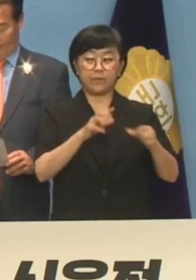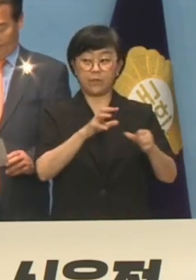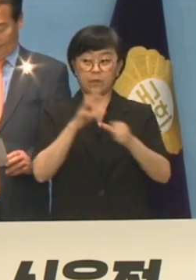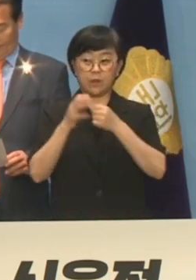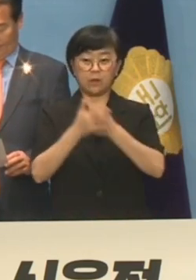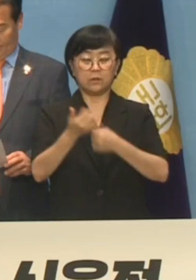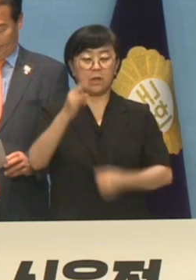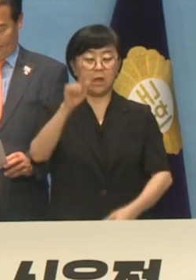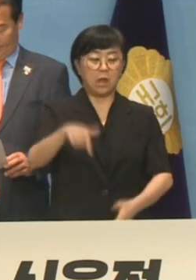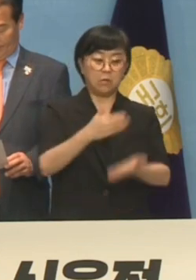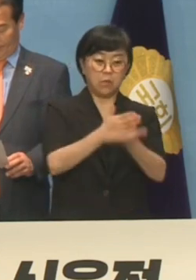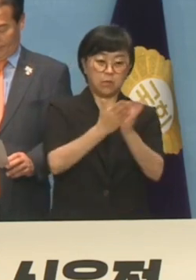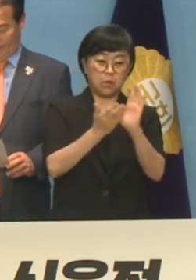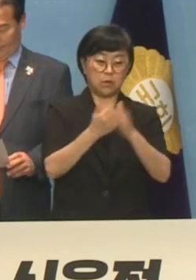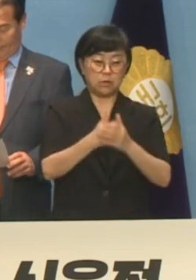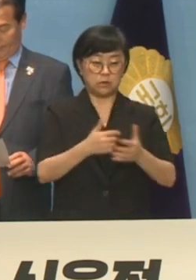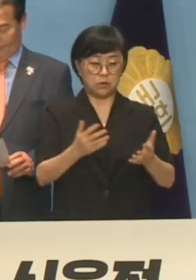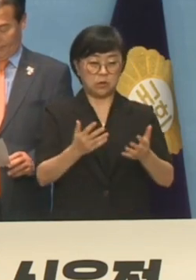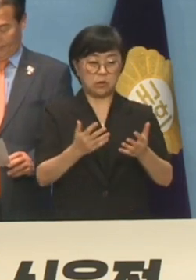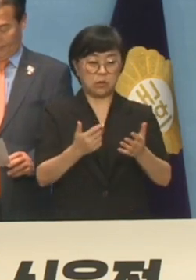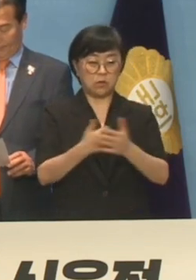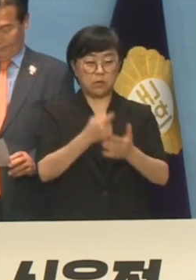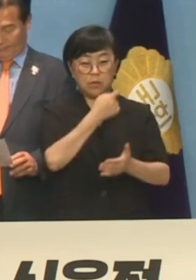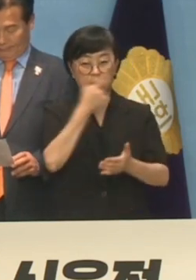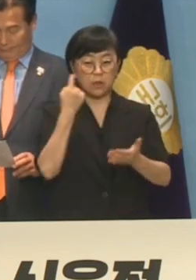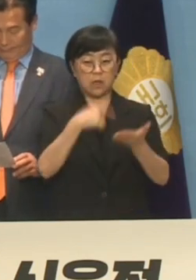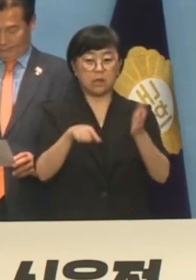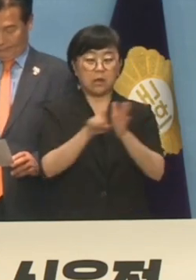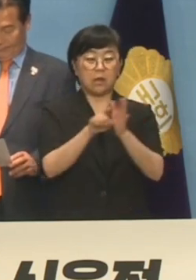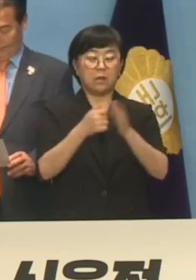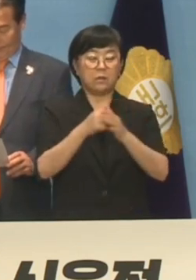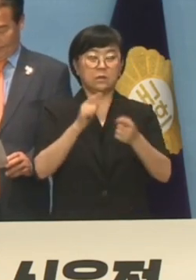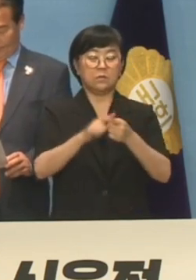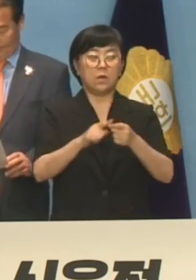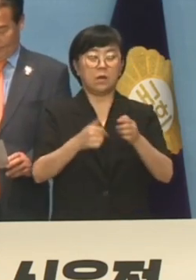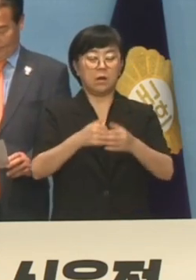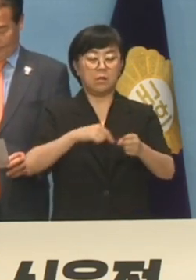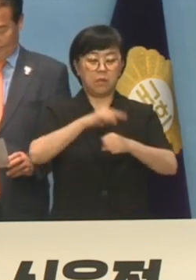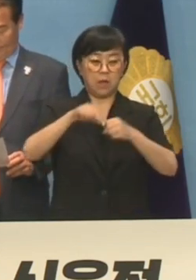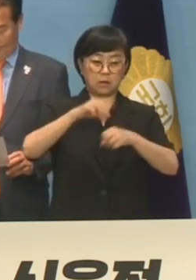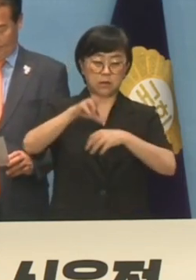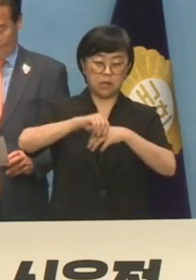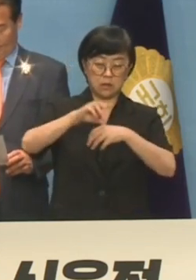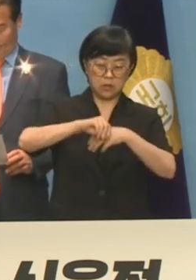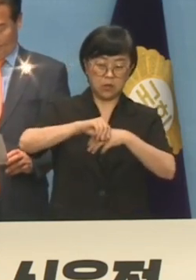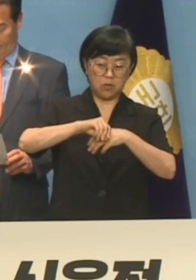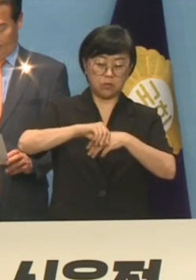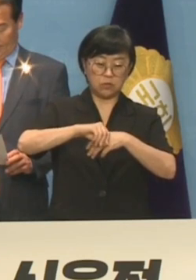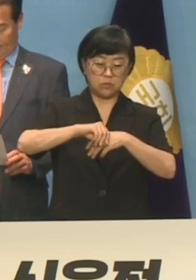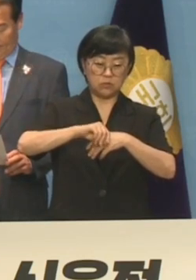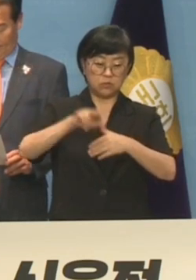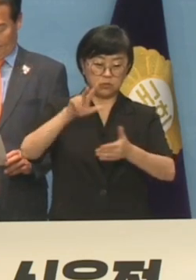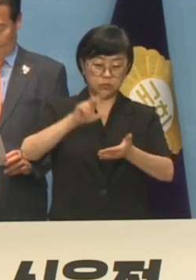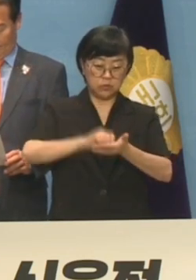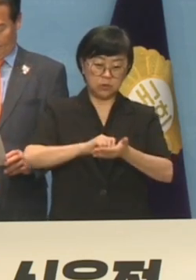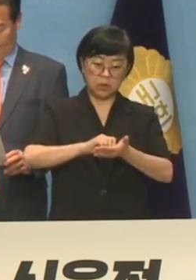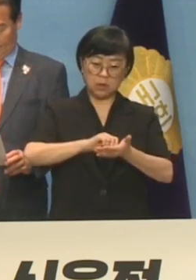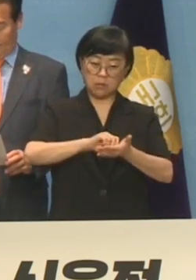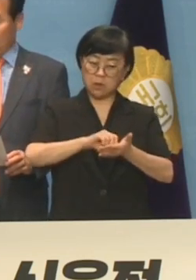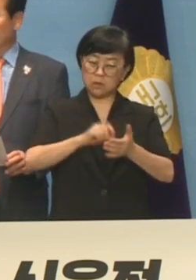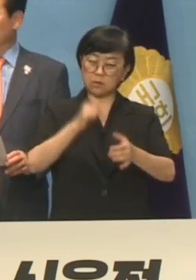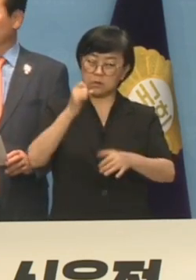이용해 핵종을 걸러내는 설비이지만 운전 환경에 따라 방사성 물질의 흡착 성능이 떨어질 수밖에